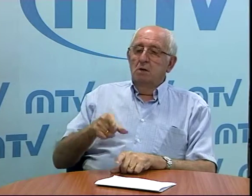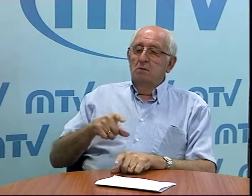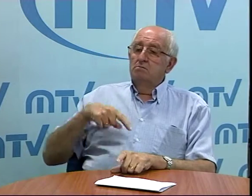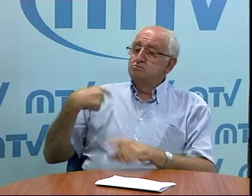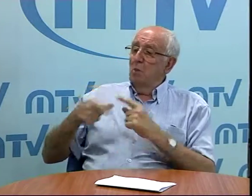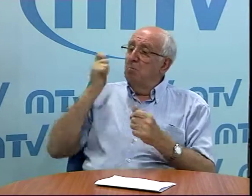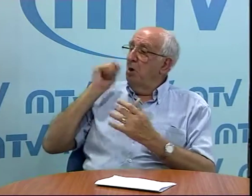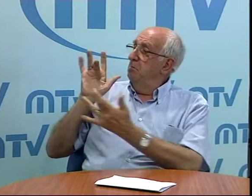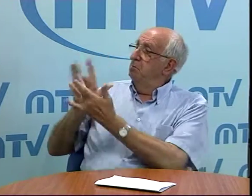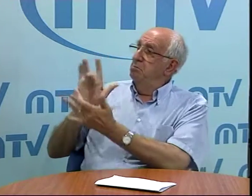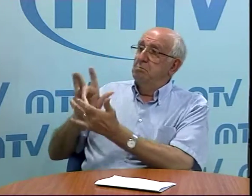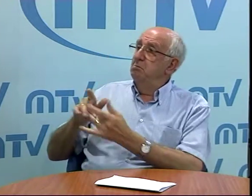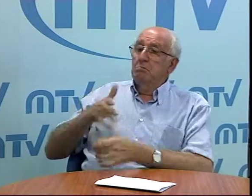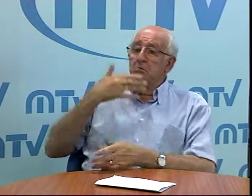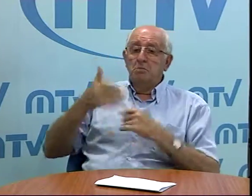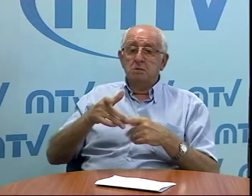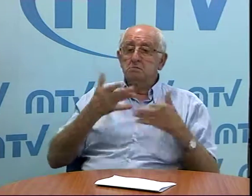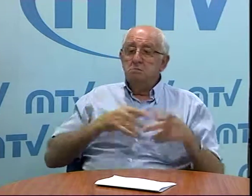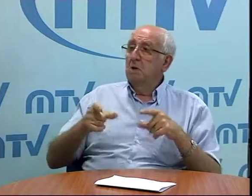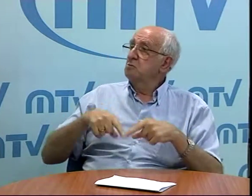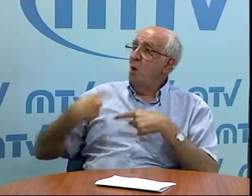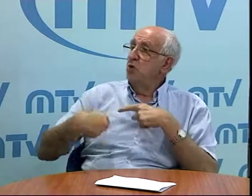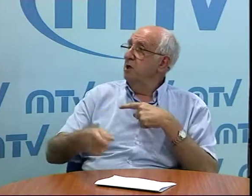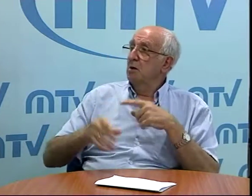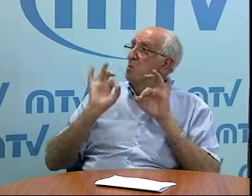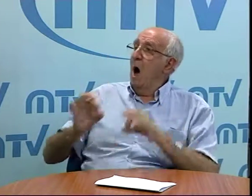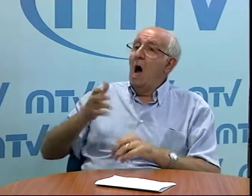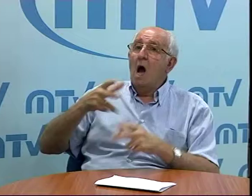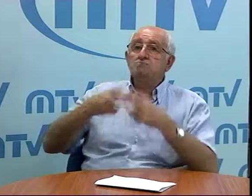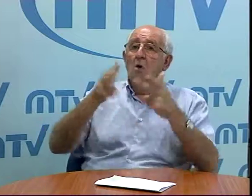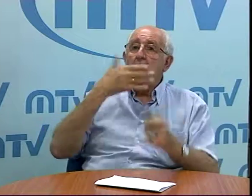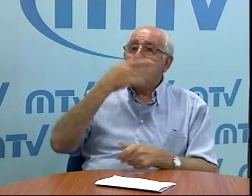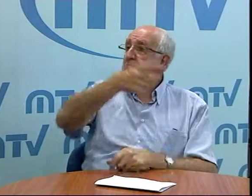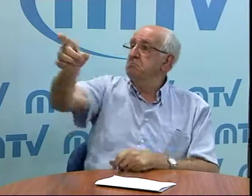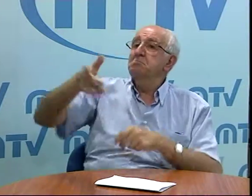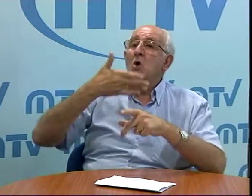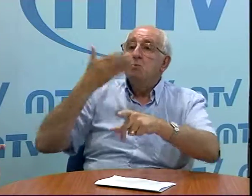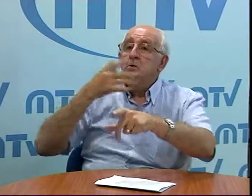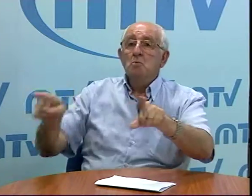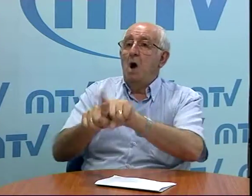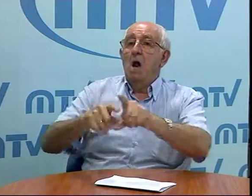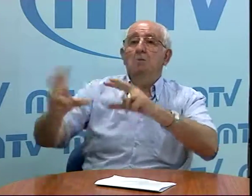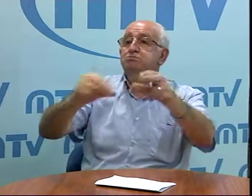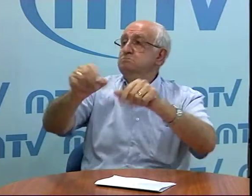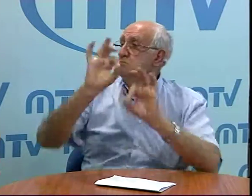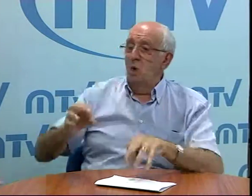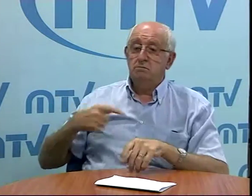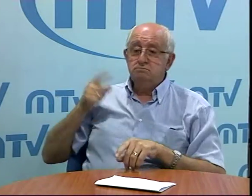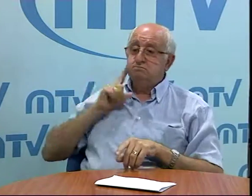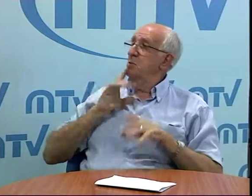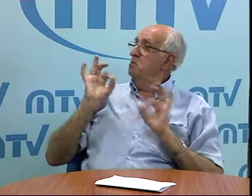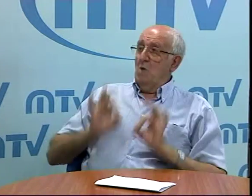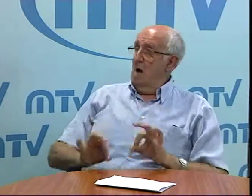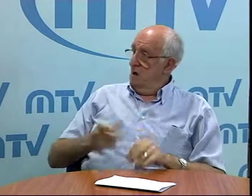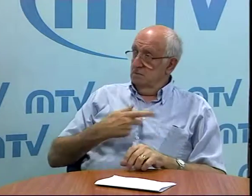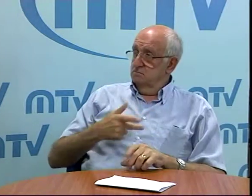yo. Y mis hijos son oyentes. Yo con mi mujer me comunico muy bien todos los días, igual como cualquier familia oyente que